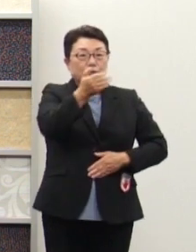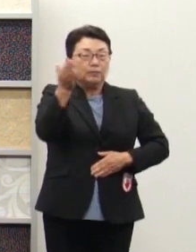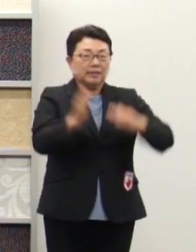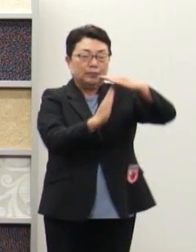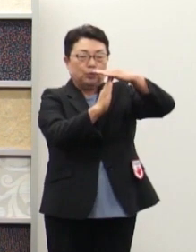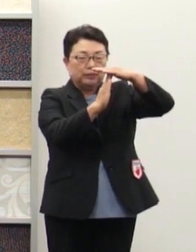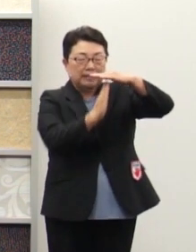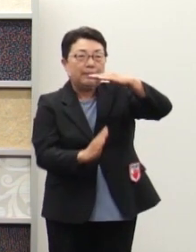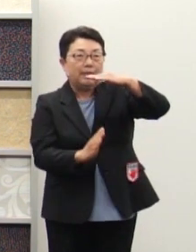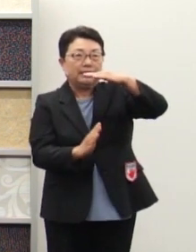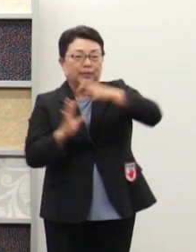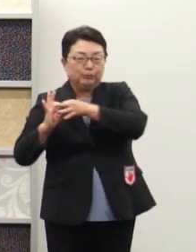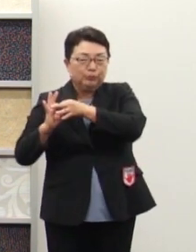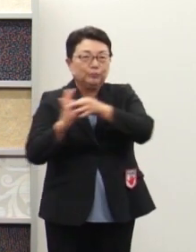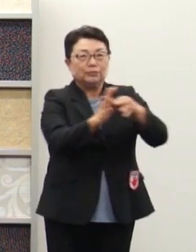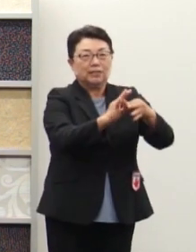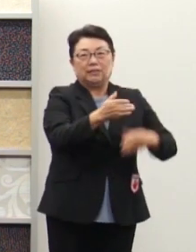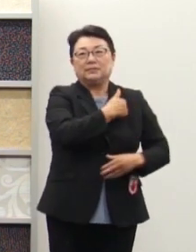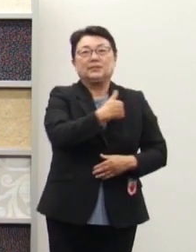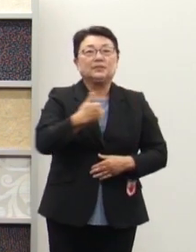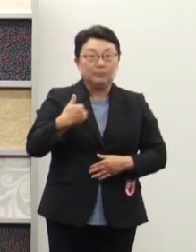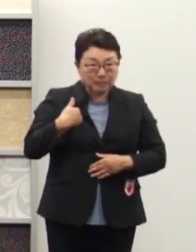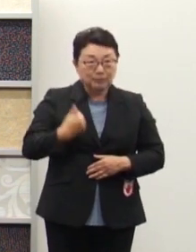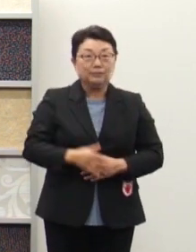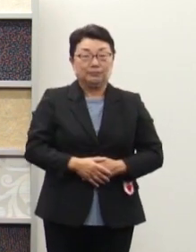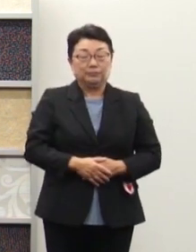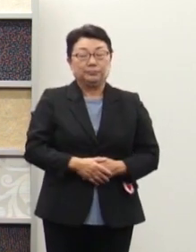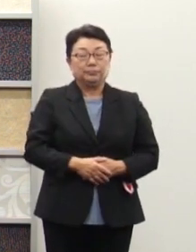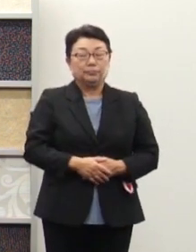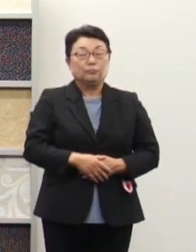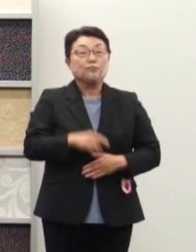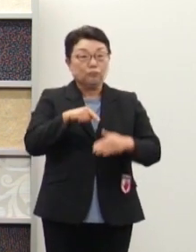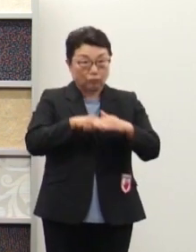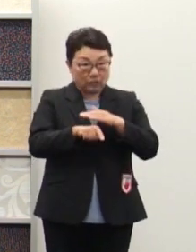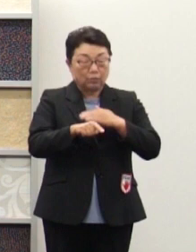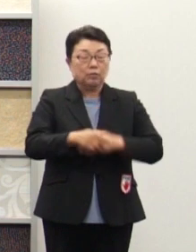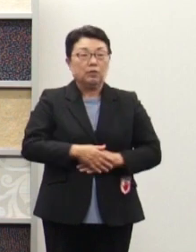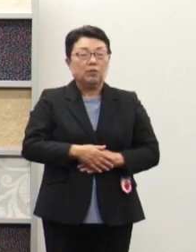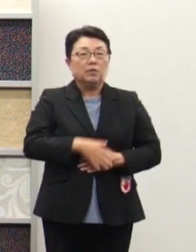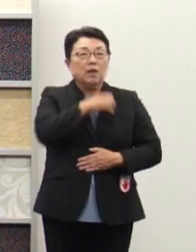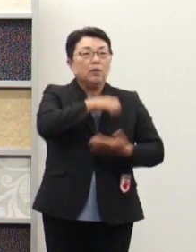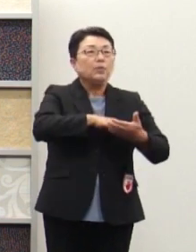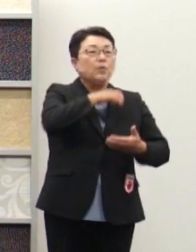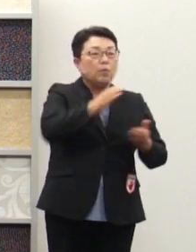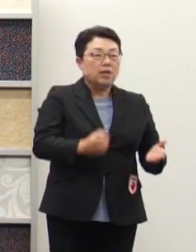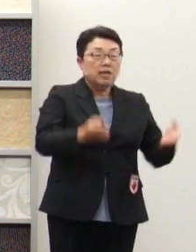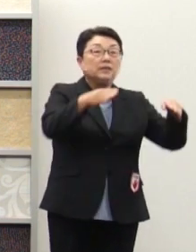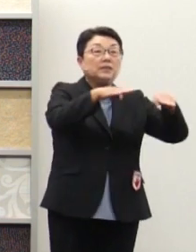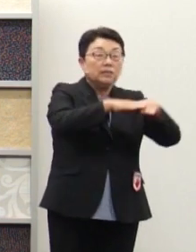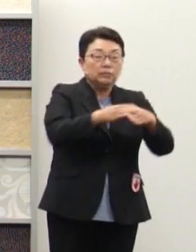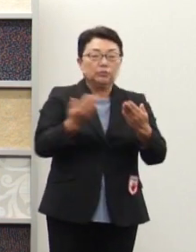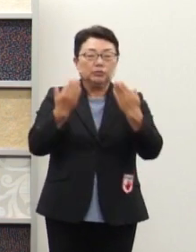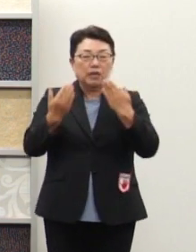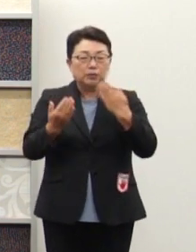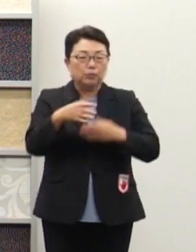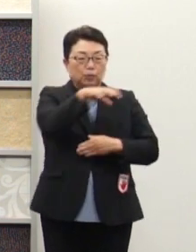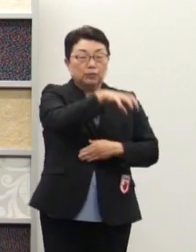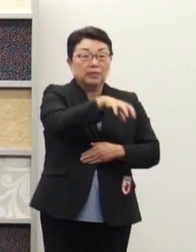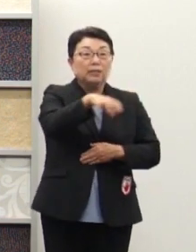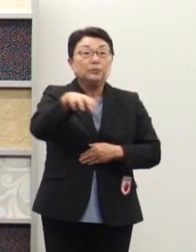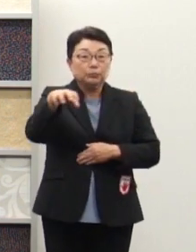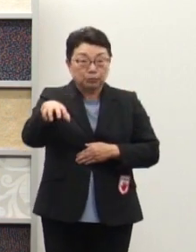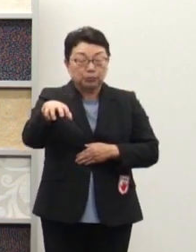ている、こういう状況にございます。これは高齢者施設や学校など子どもに